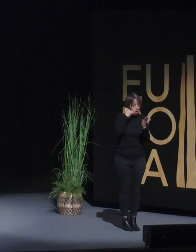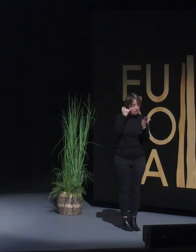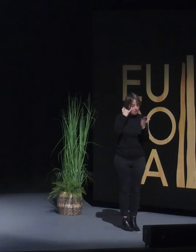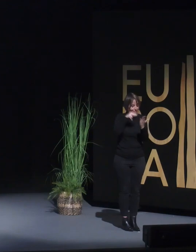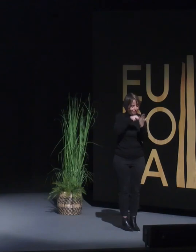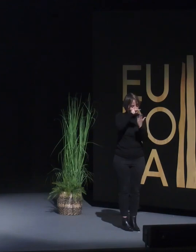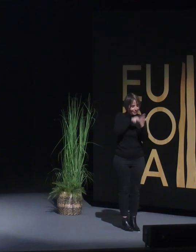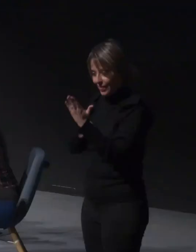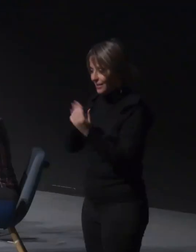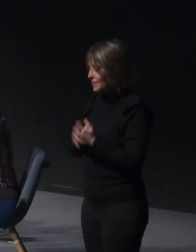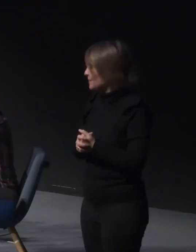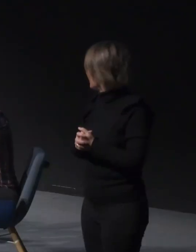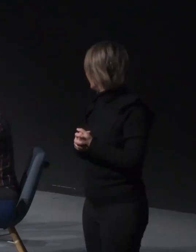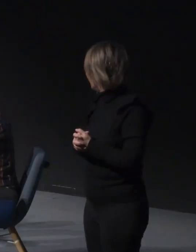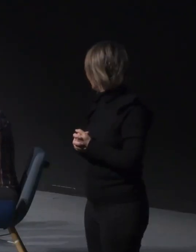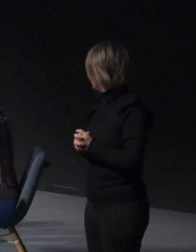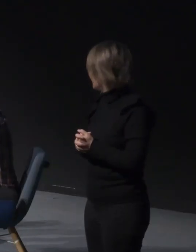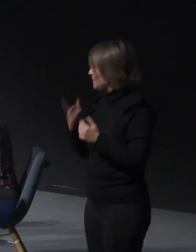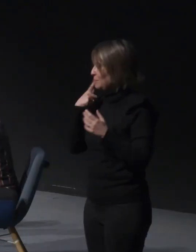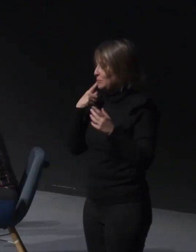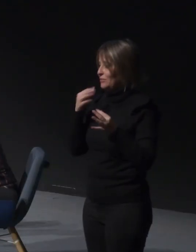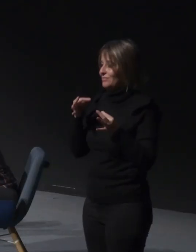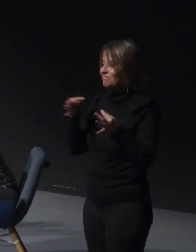¿eh? Que esto es cuanto más gachito brazo.